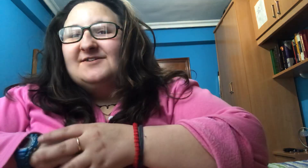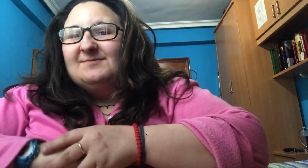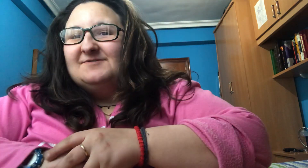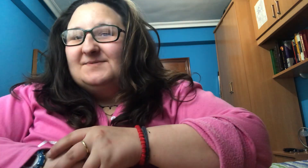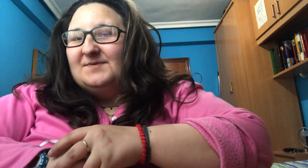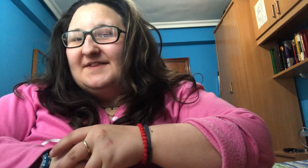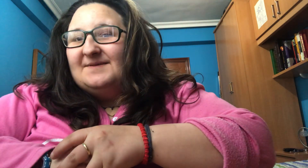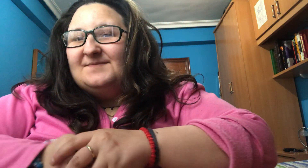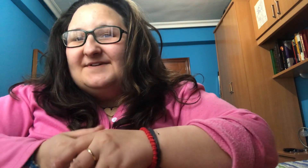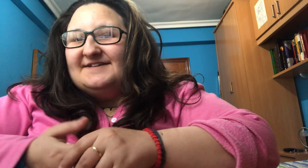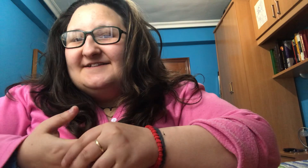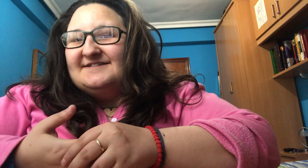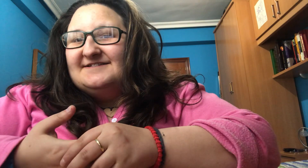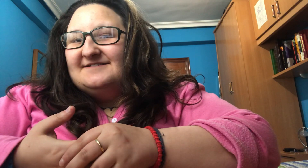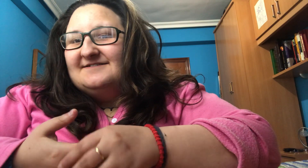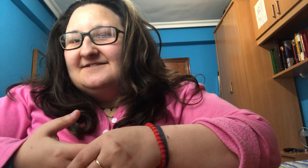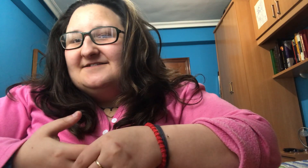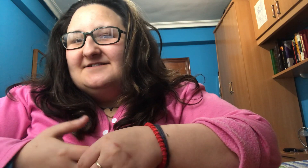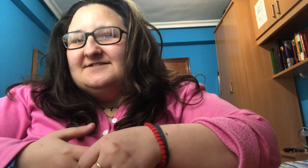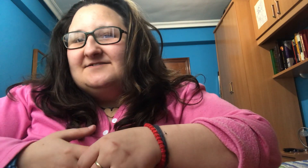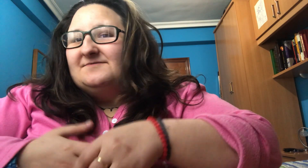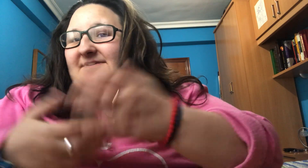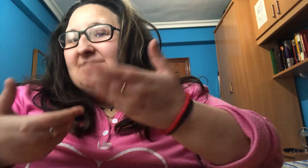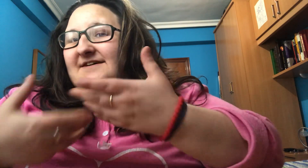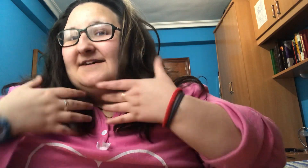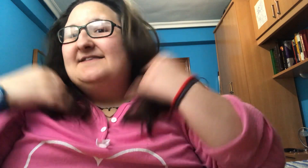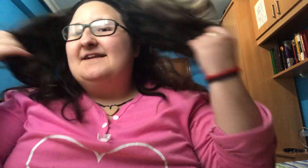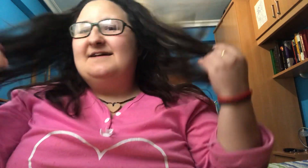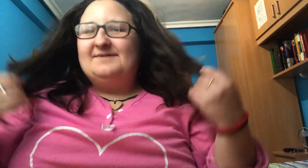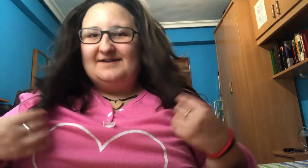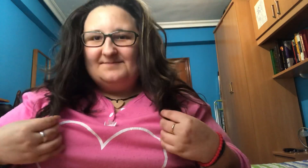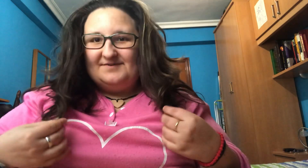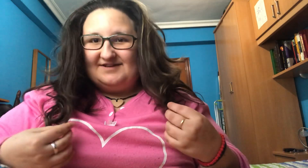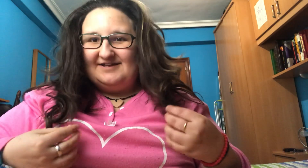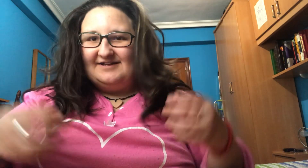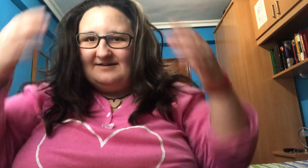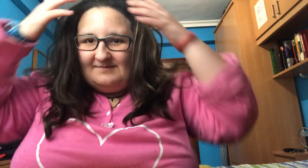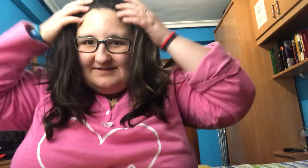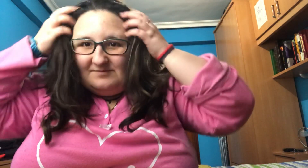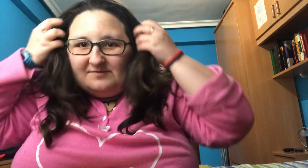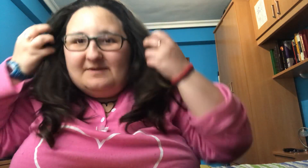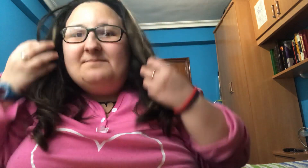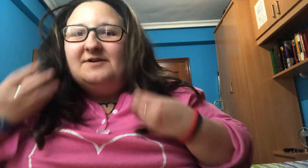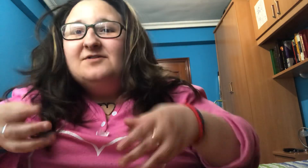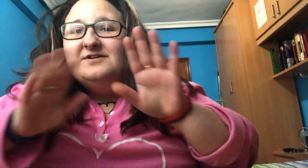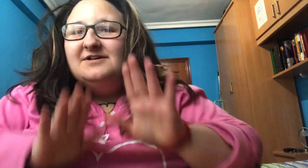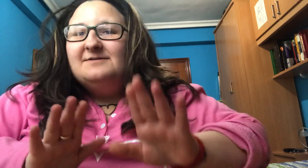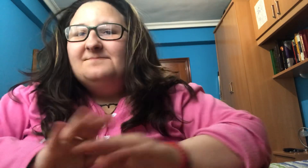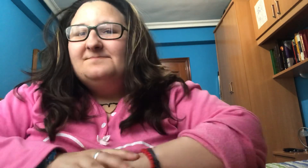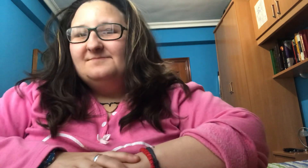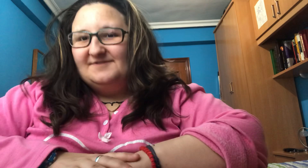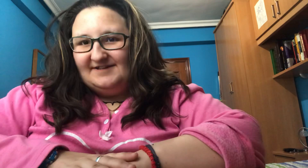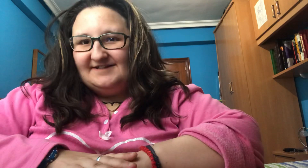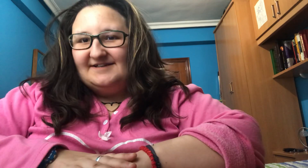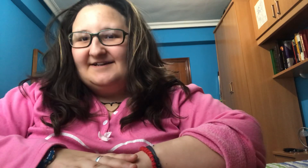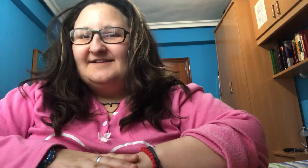como se pueda, pues eso, voy a intentar cantarla, ¿vale? Porque no me la sé muy bien, pero voy a intentar cantarla